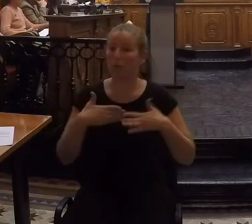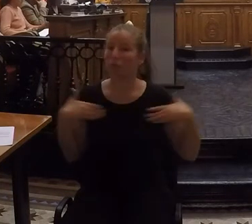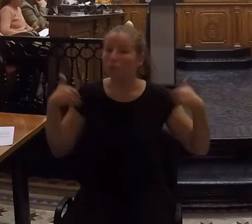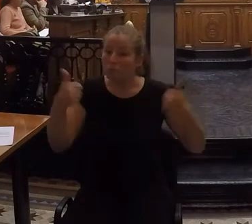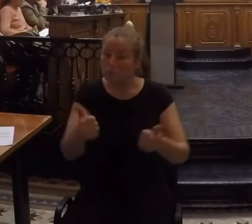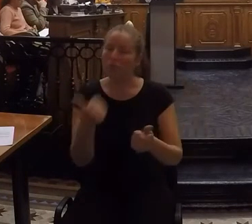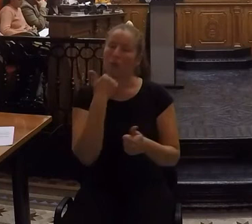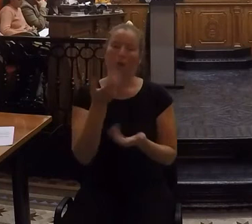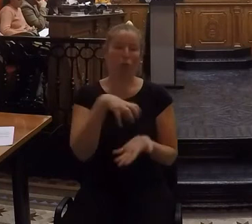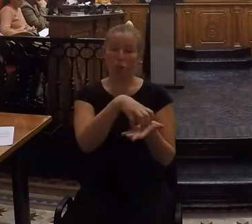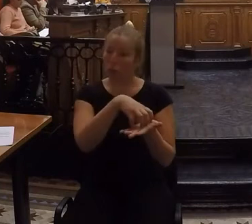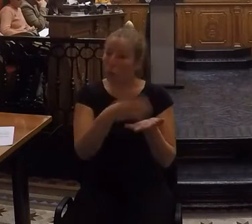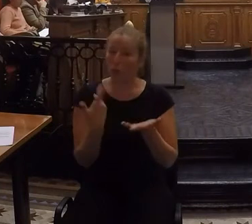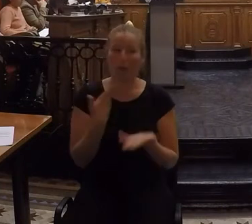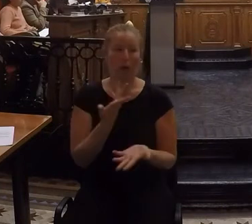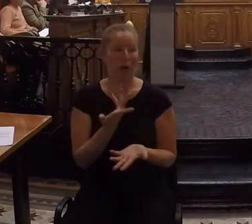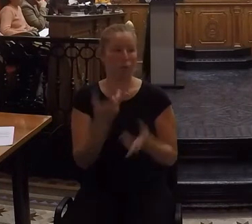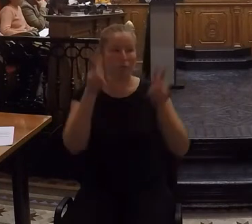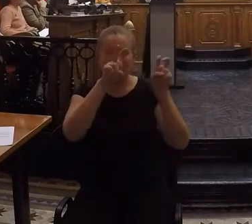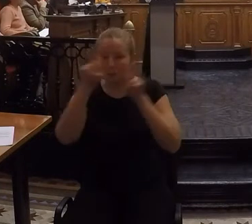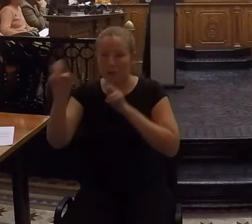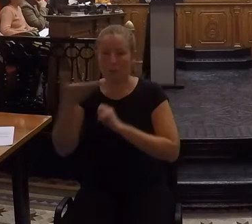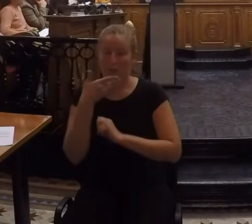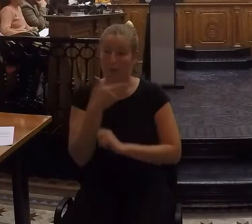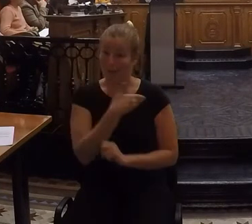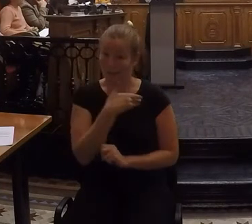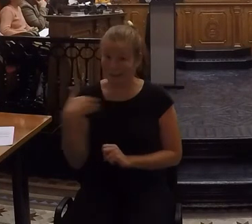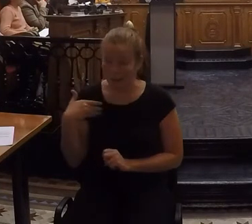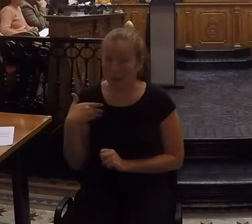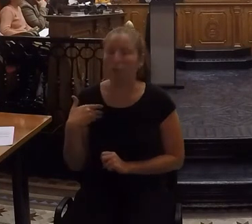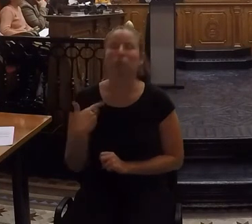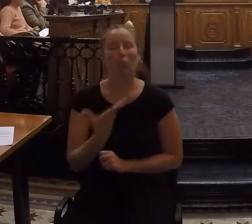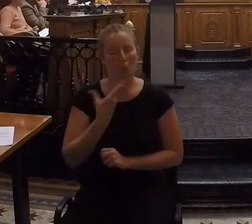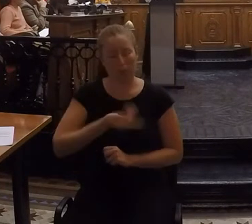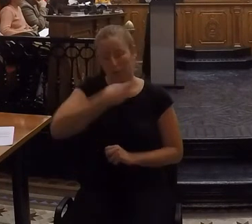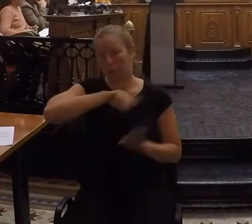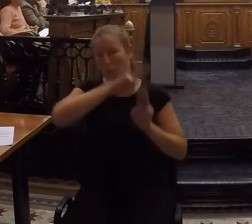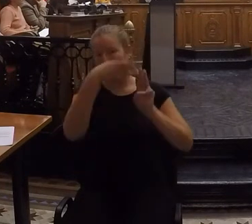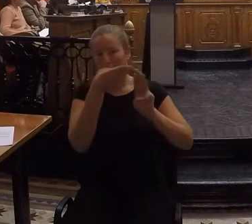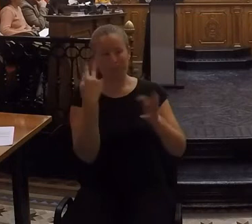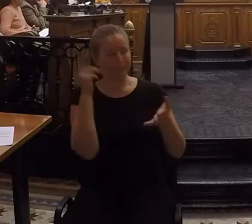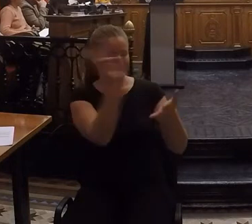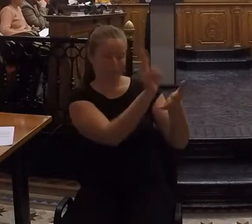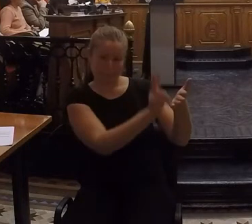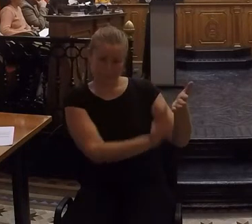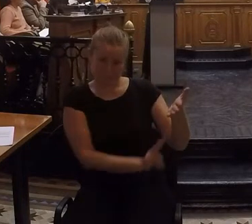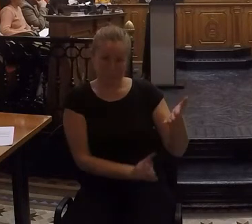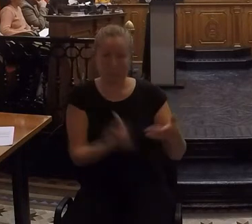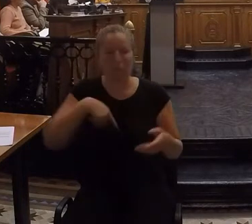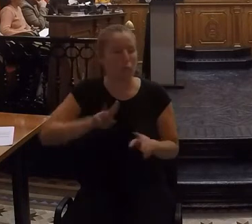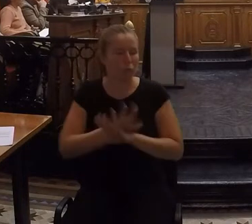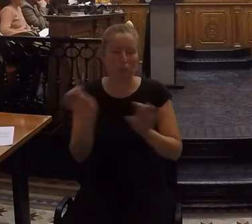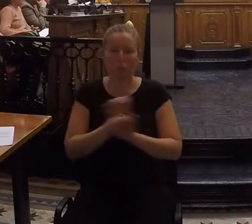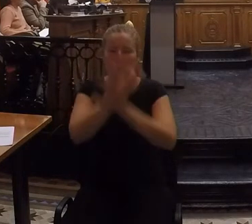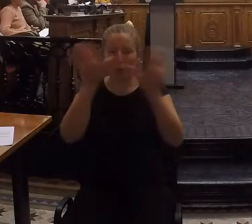contenido. Porque al final el presupuesto es donde se plasman las líneas de actuación de un equipo de Gobierno, las prioridades, y toda